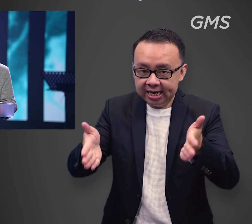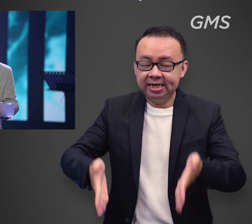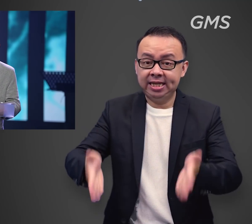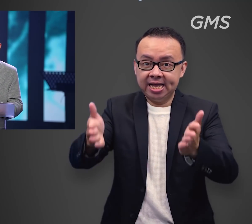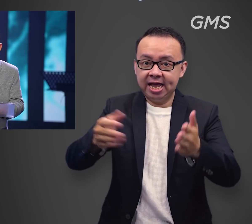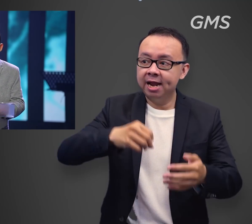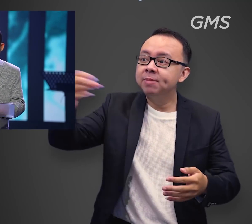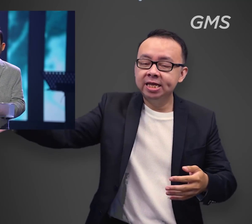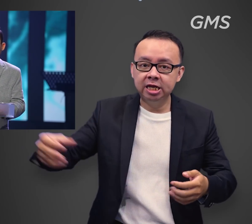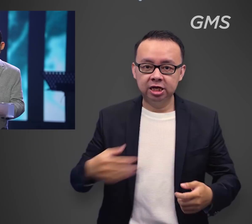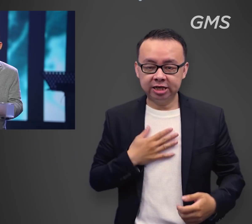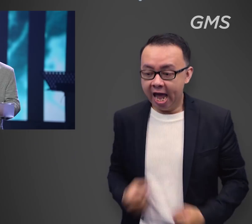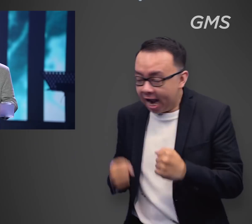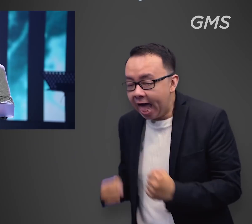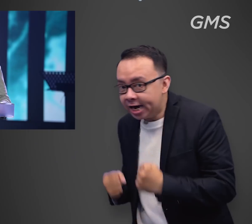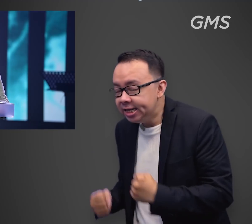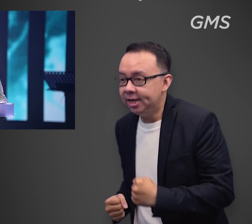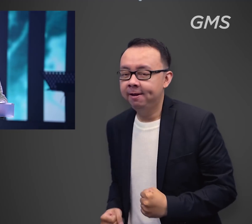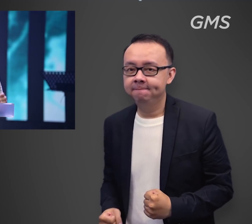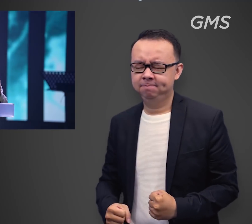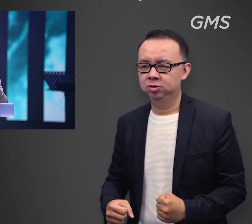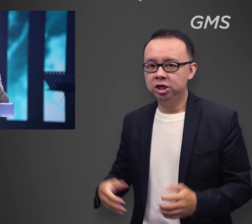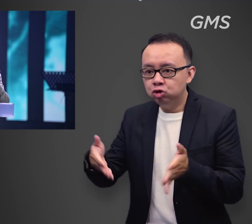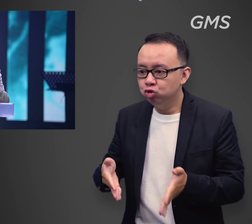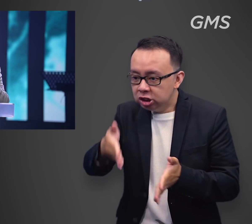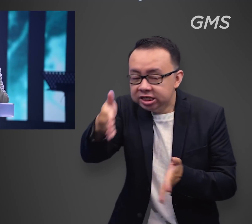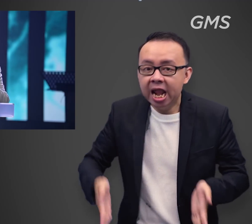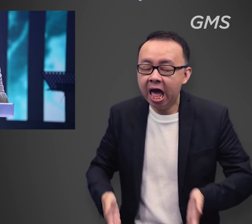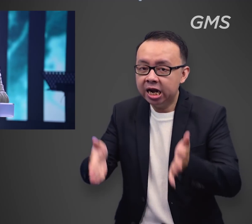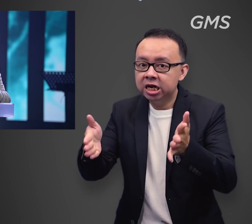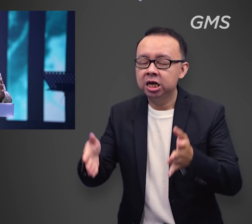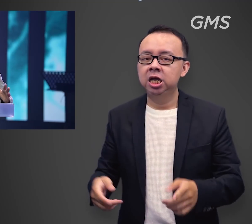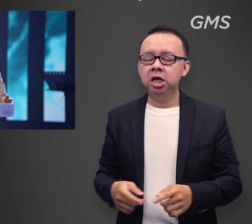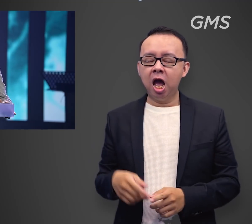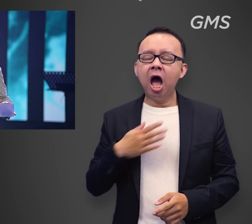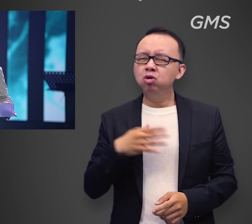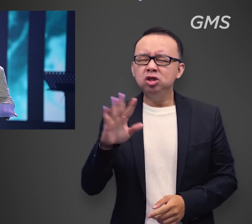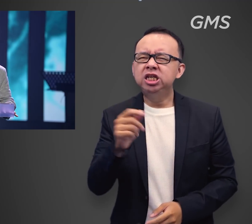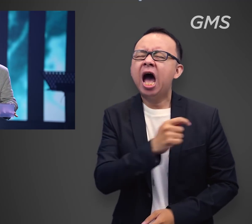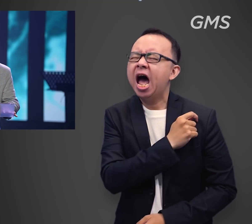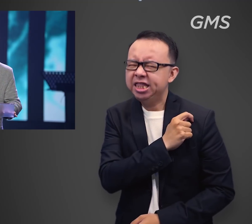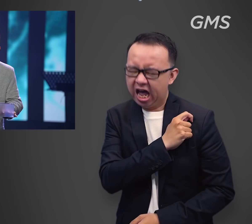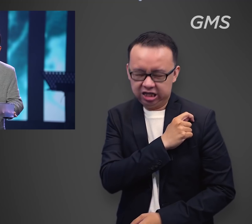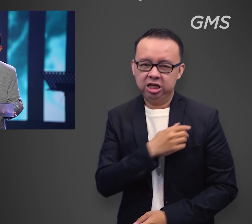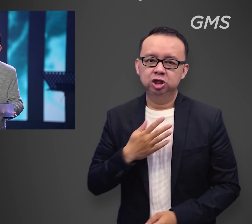saya ambil bolanya padahal itu di tengah jalan. Ya waktu itu mungkin karena kurang hati-hati, akhirnya saya ketabrak.